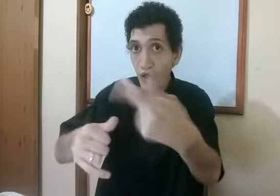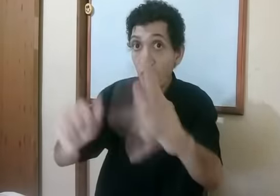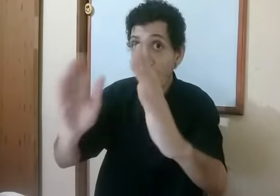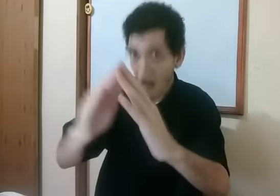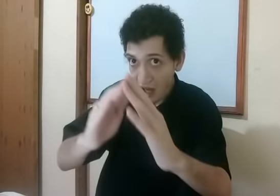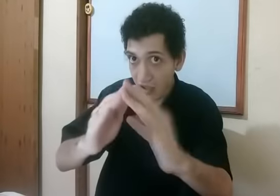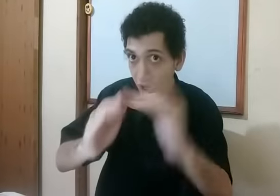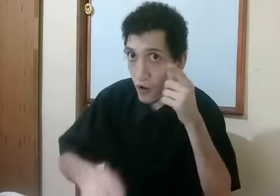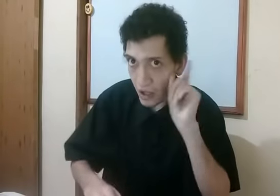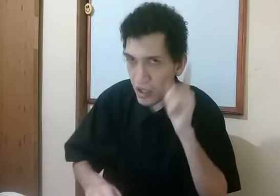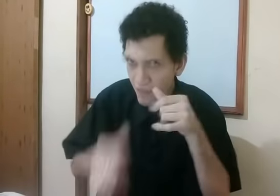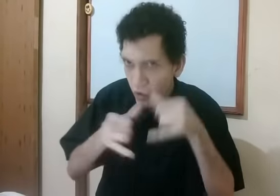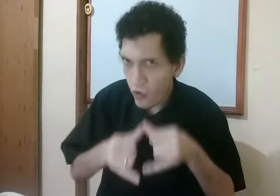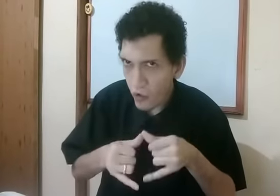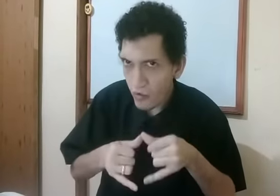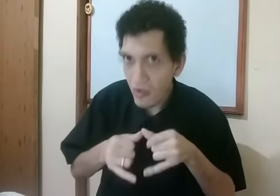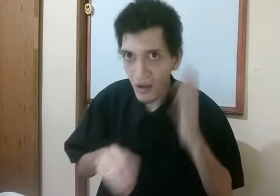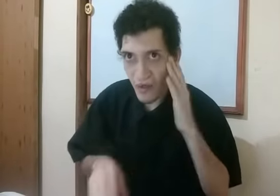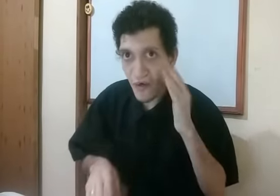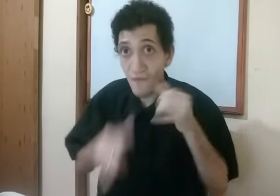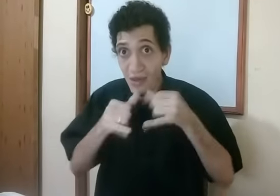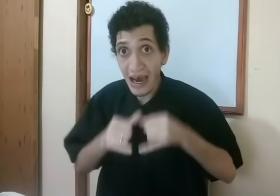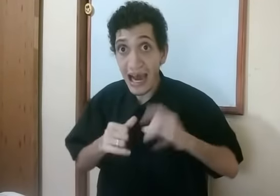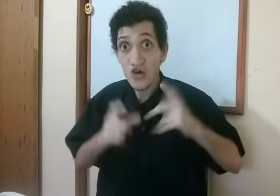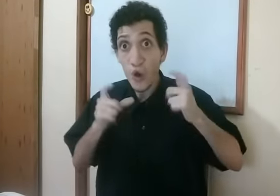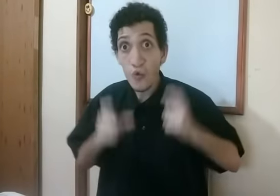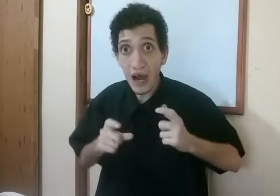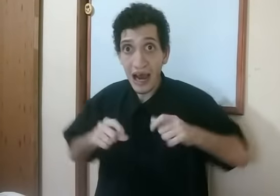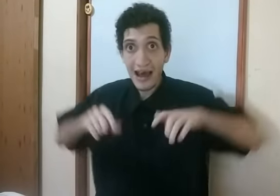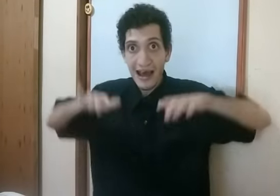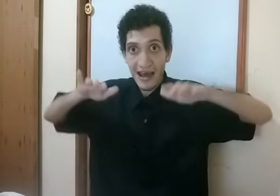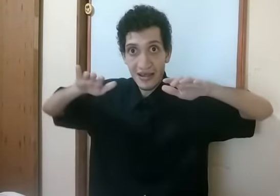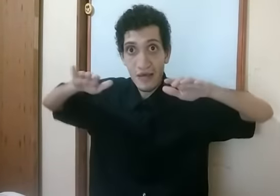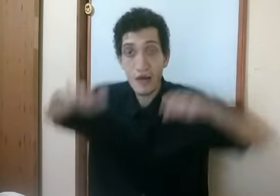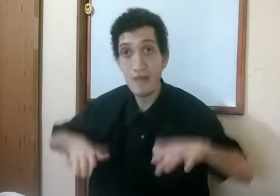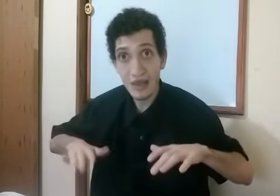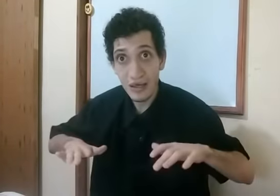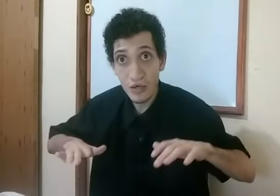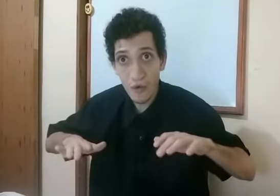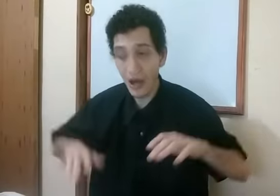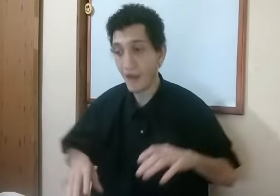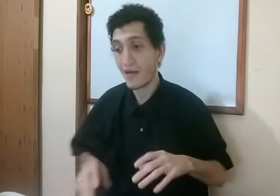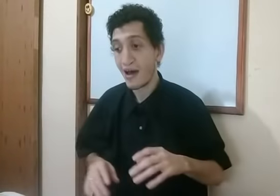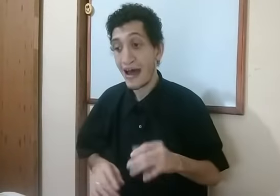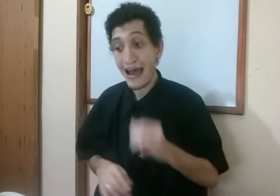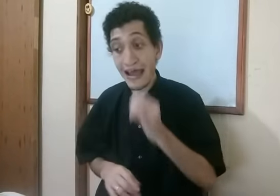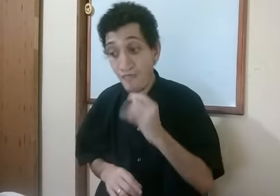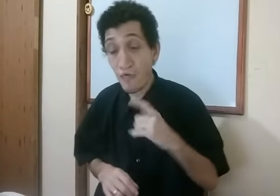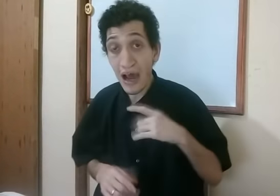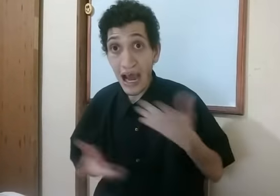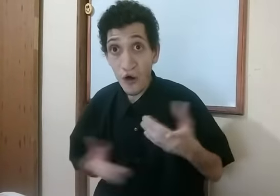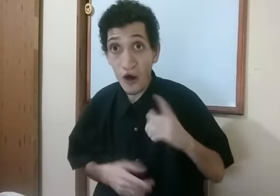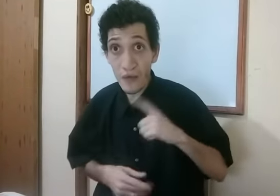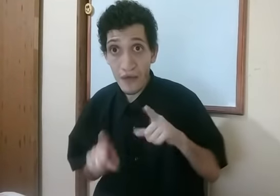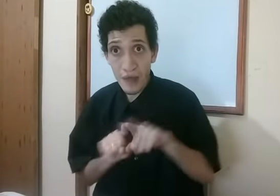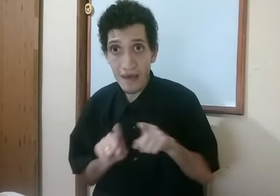sua casa ontem. Você ficou. Entendeu? Piar é só lugar. É se estabelecer em um lugar. Exemplo, agora tem também